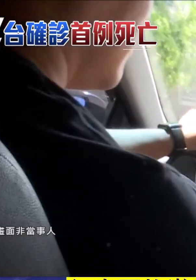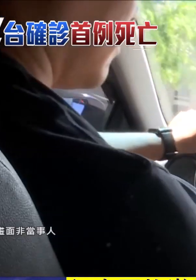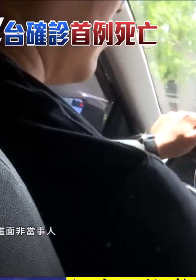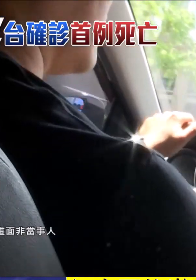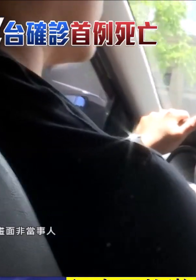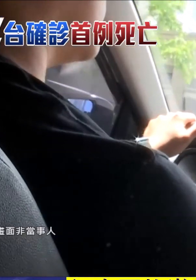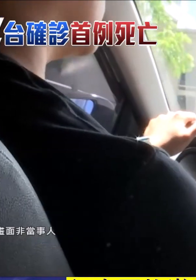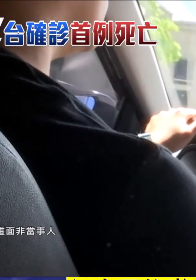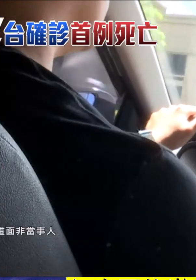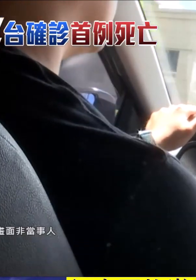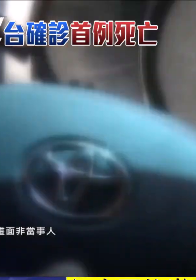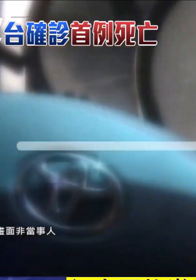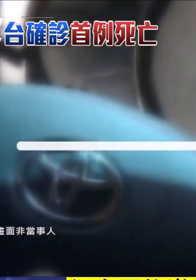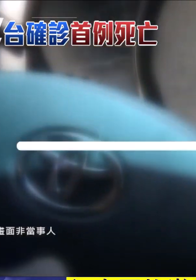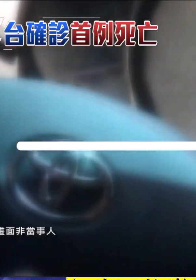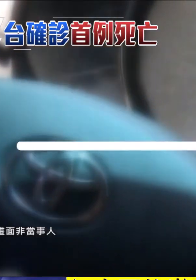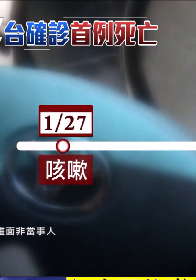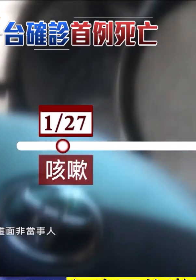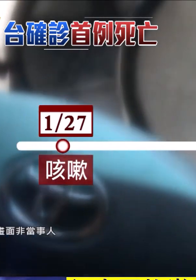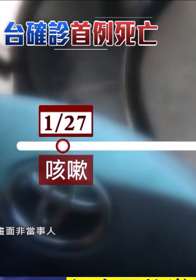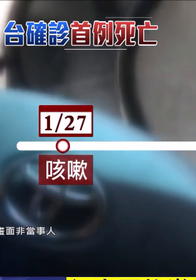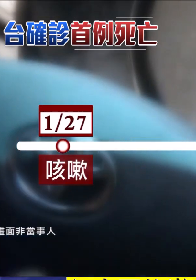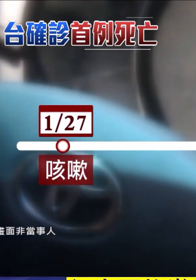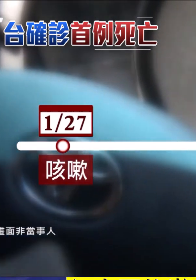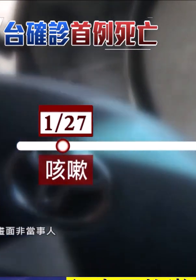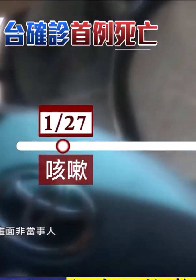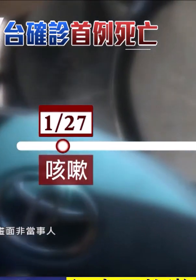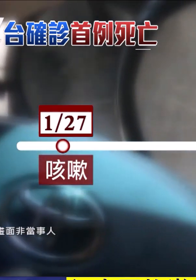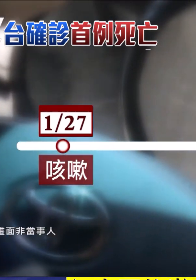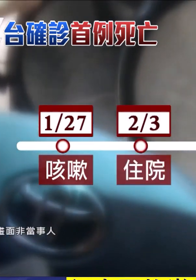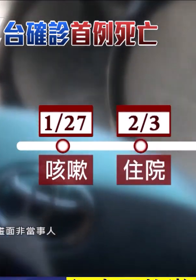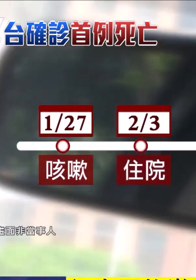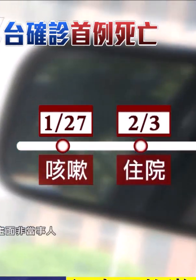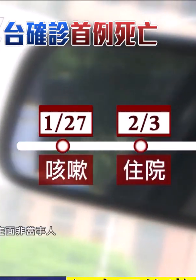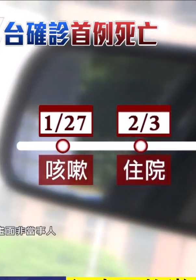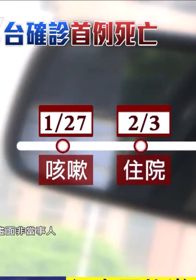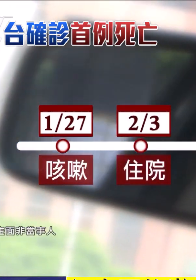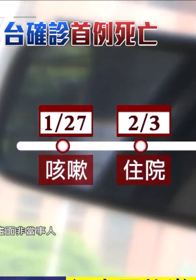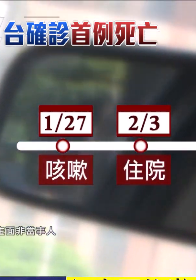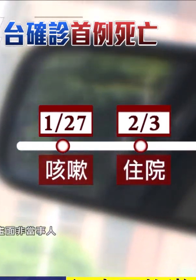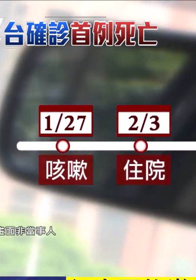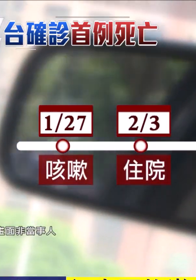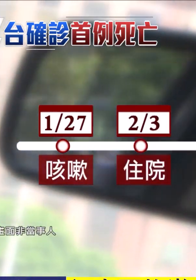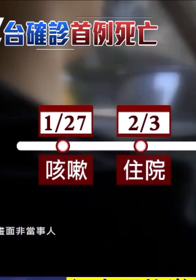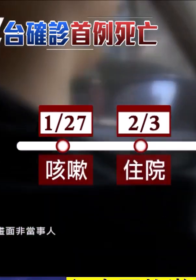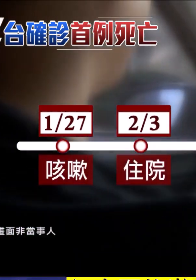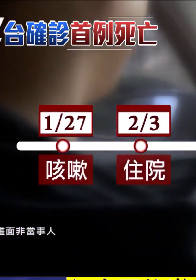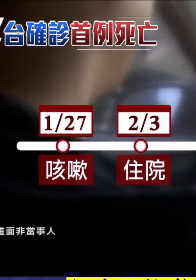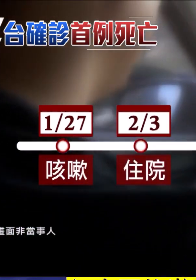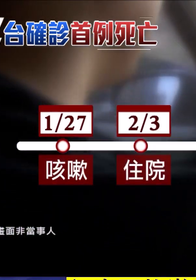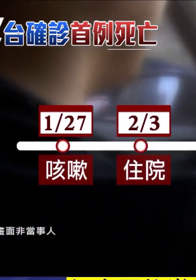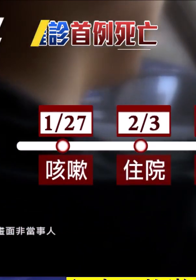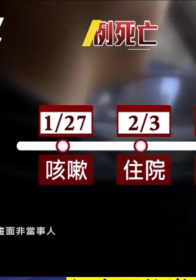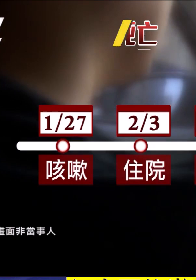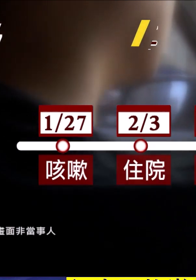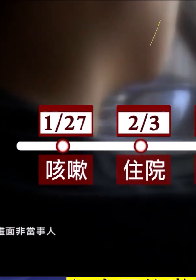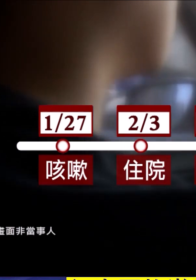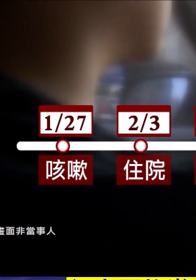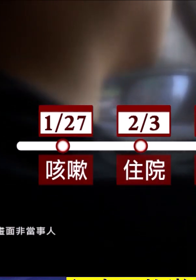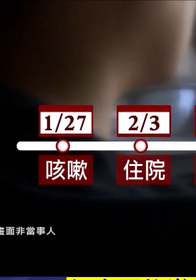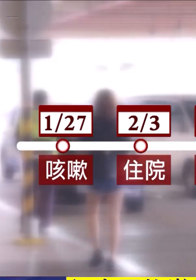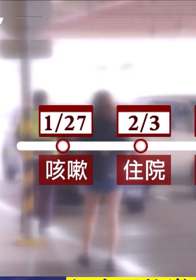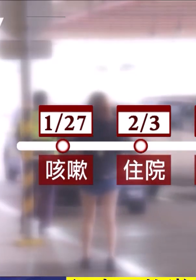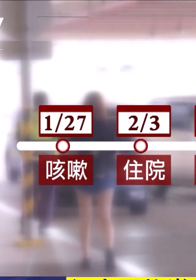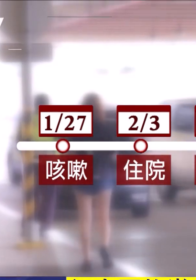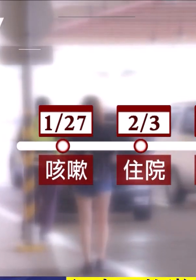性，白牌计程车司机，1月27号出现咳嗽症状，2月3号住院，但因为没有旅游史，当时不